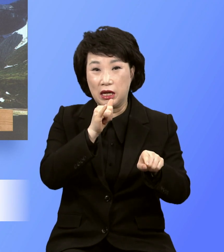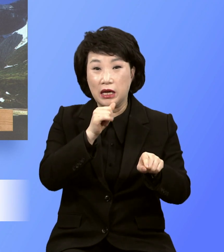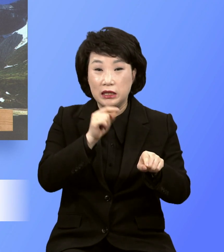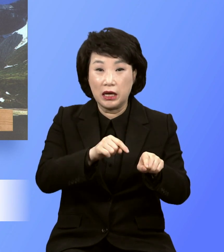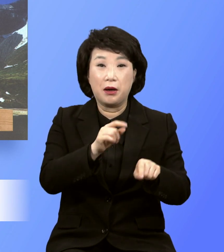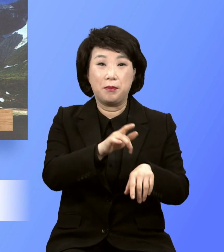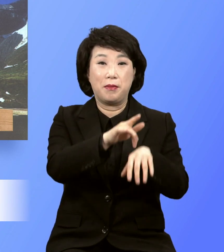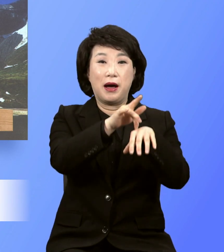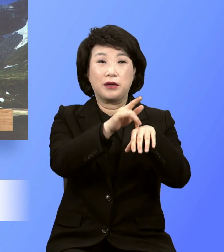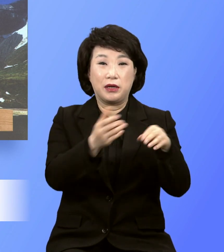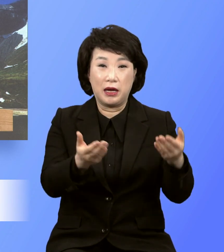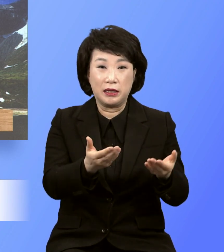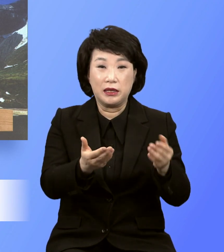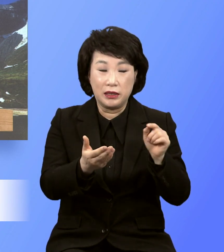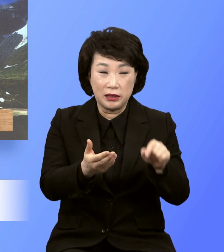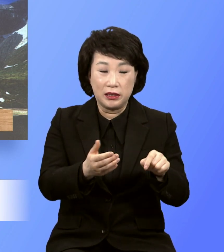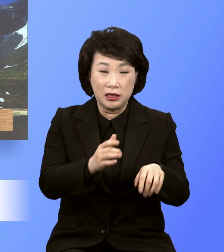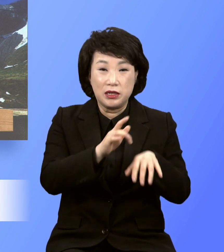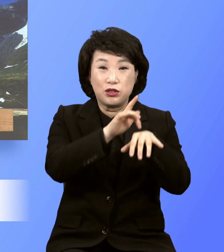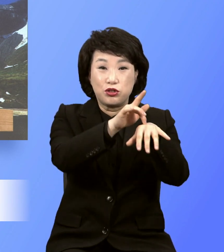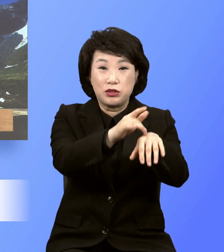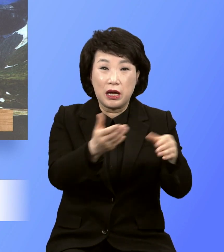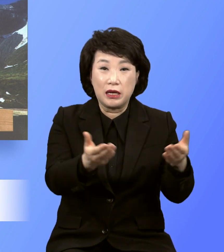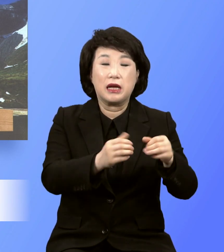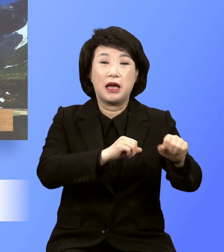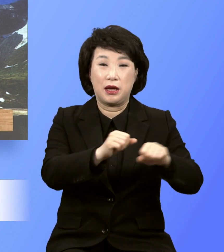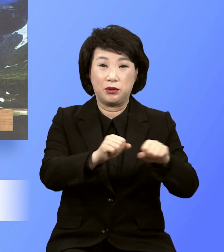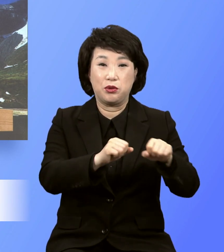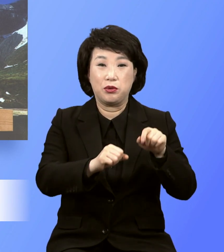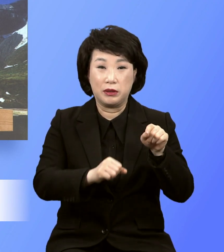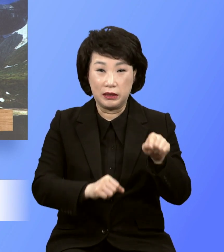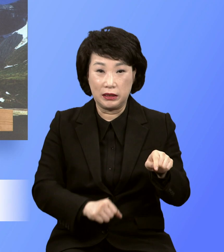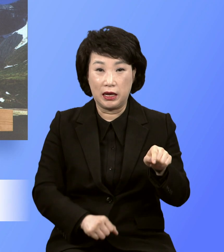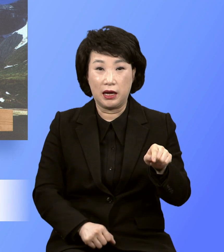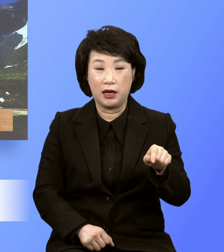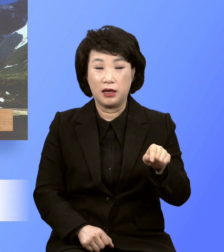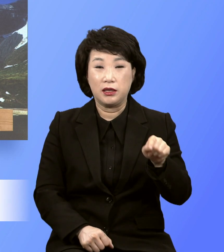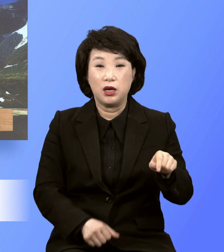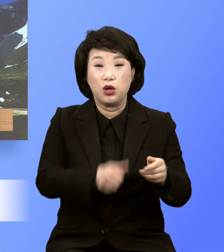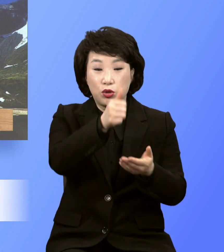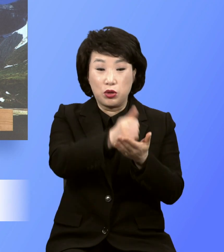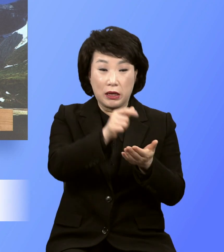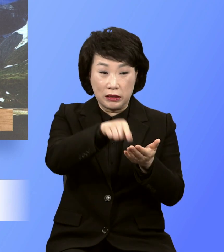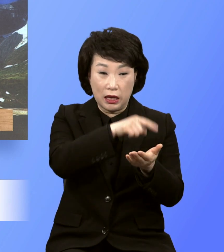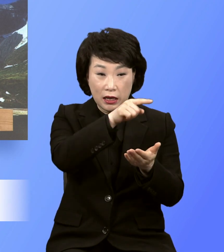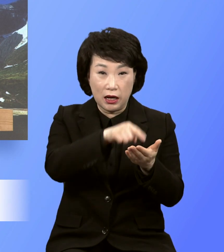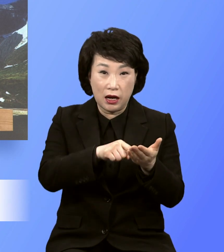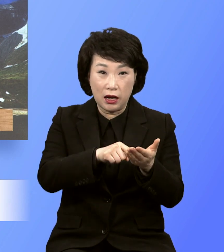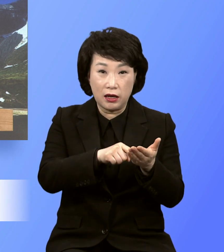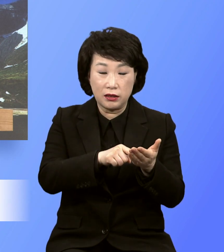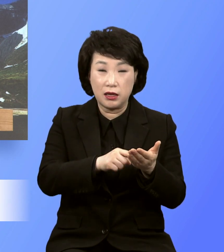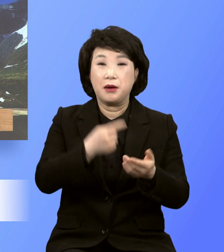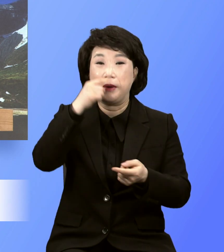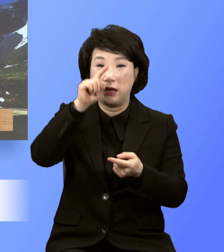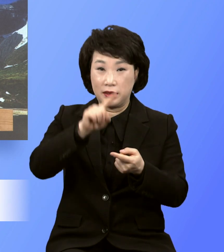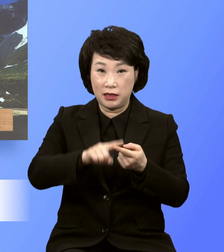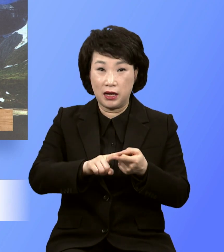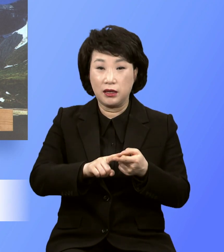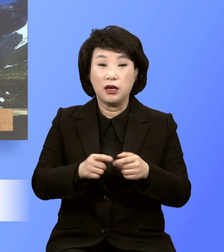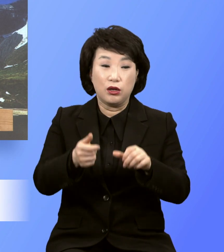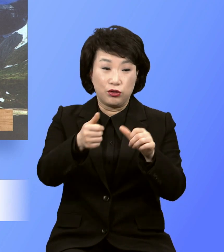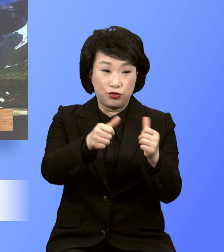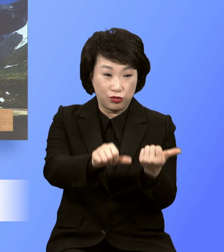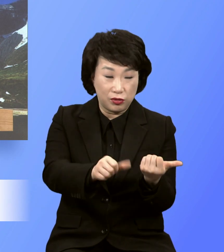이것이 마귀적이요 사단적인 행동으로서 그 죄값으로 마땅히